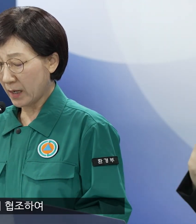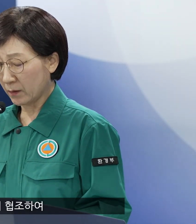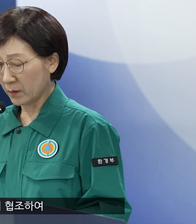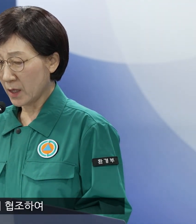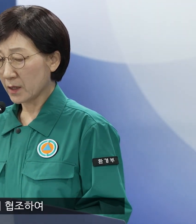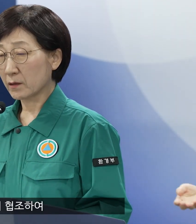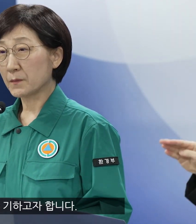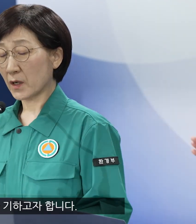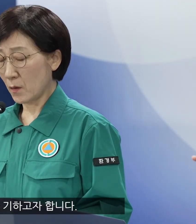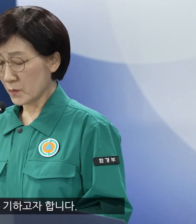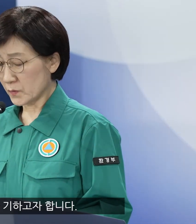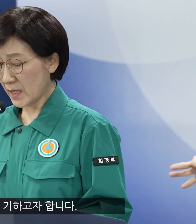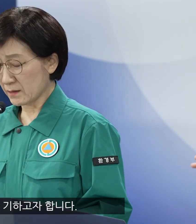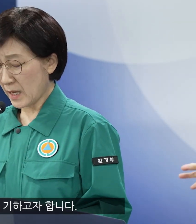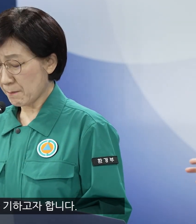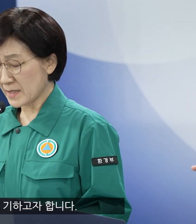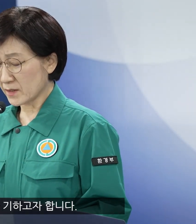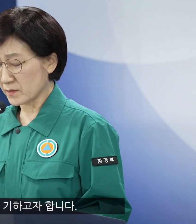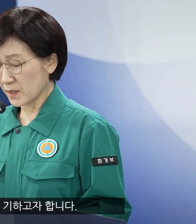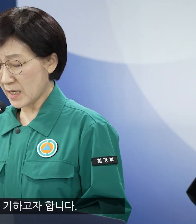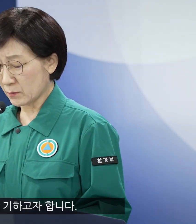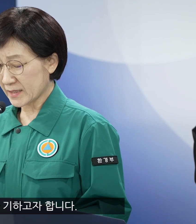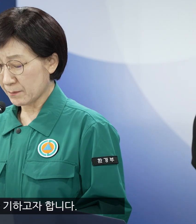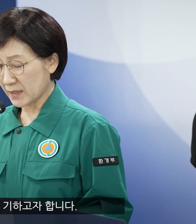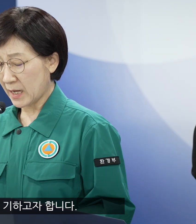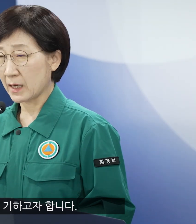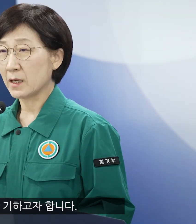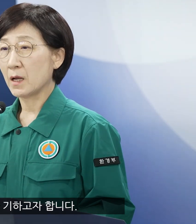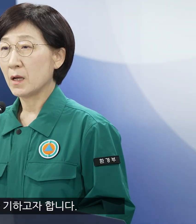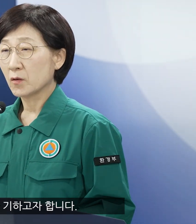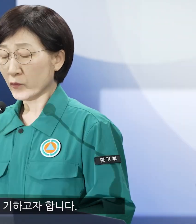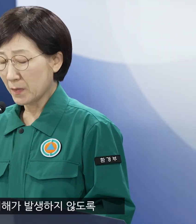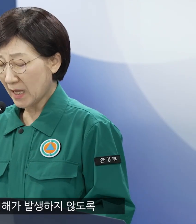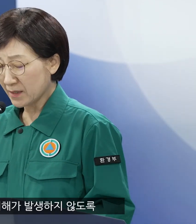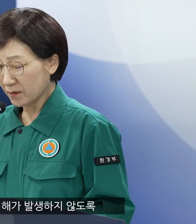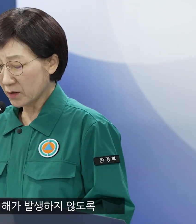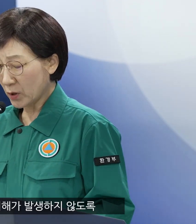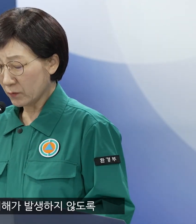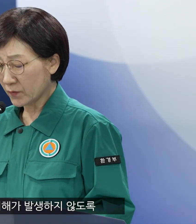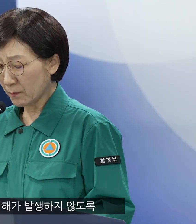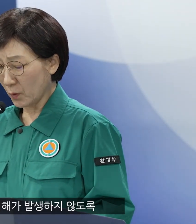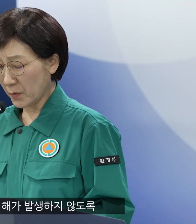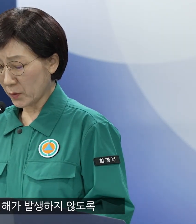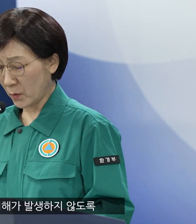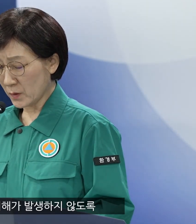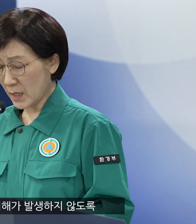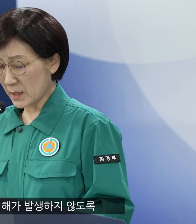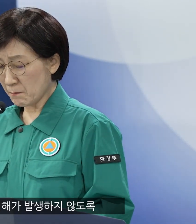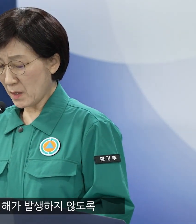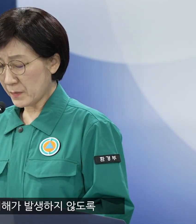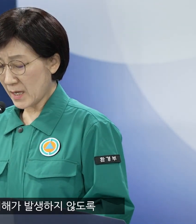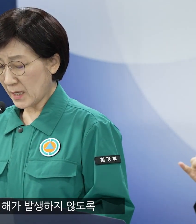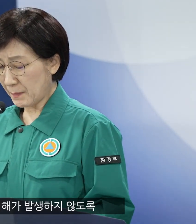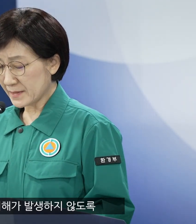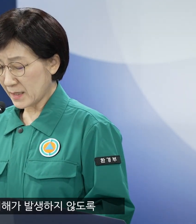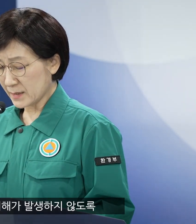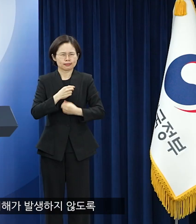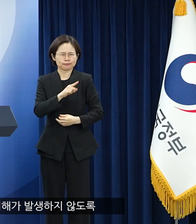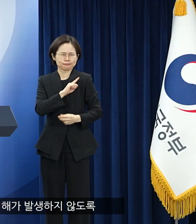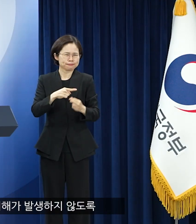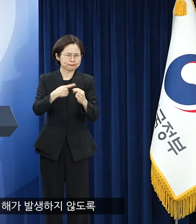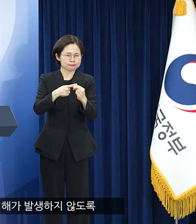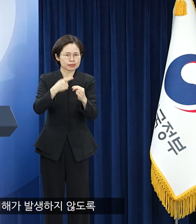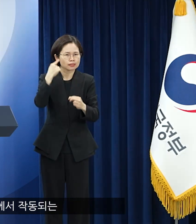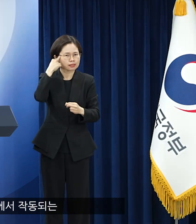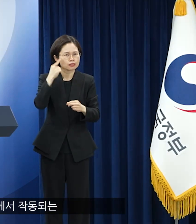긴밀히 협조하여 여름철 홍수 대응에 만전을 기하고자 합니다. 국민 안전을 최우선 목표로 인명피해가